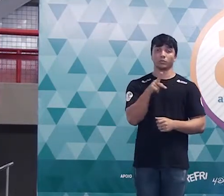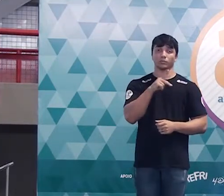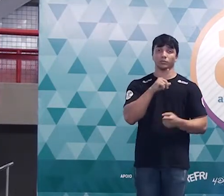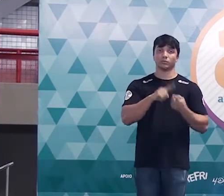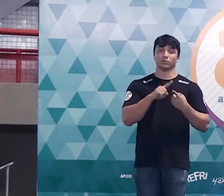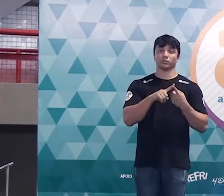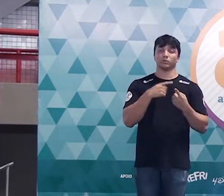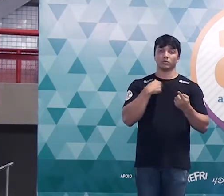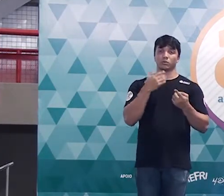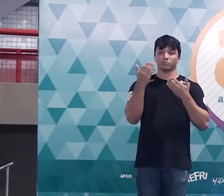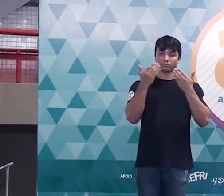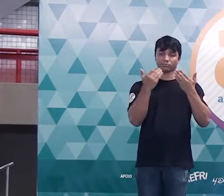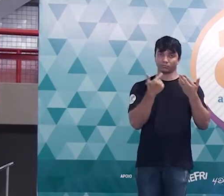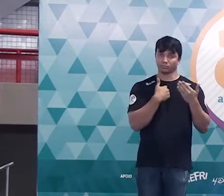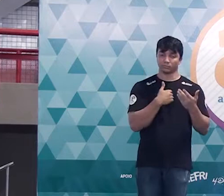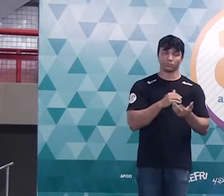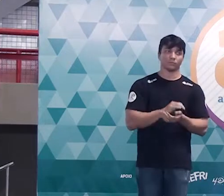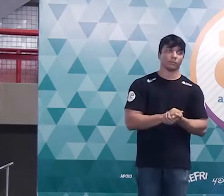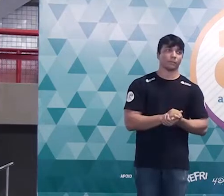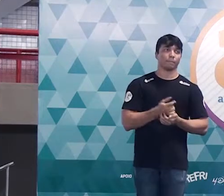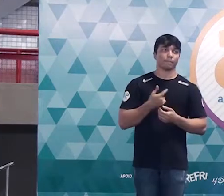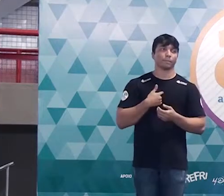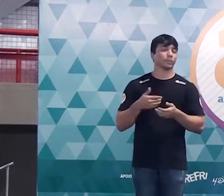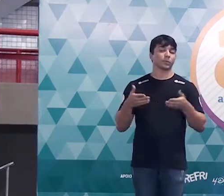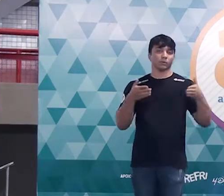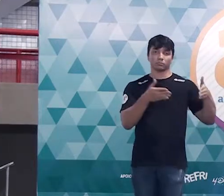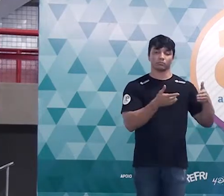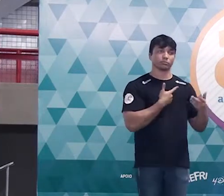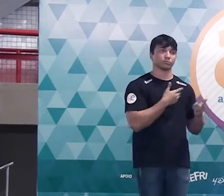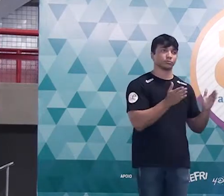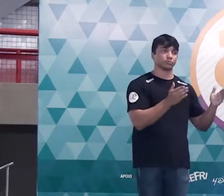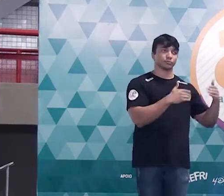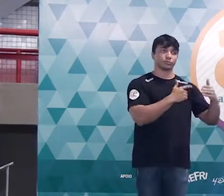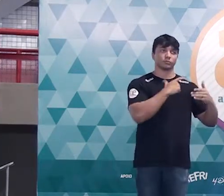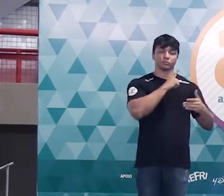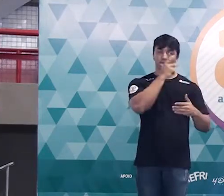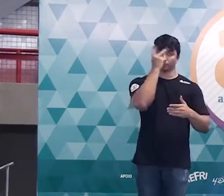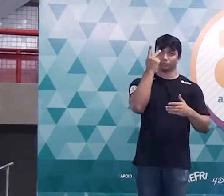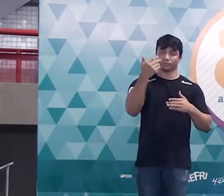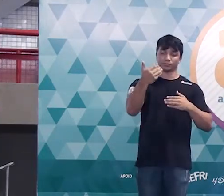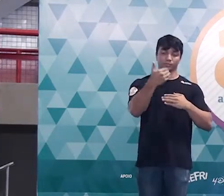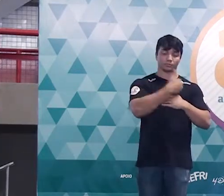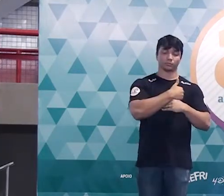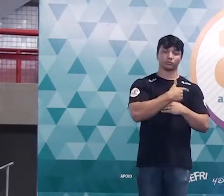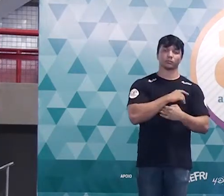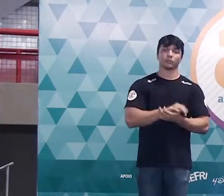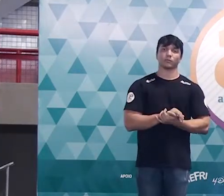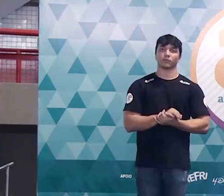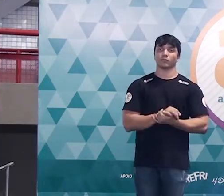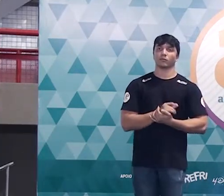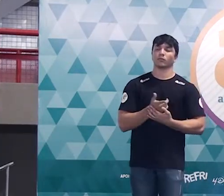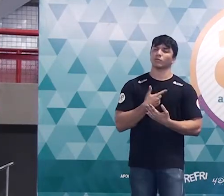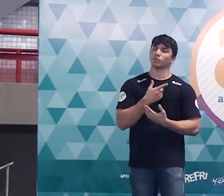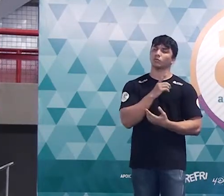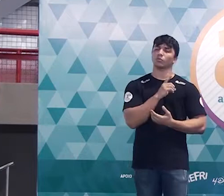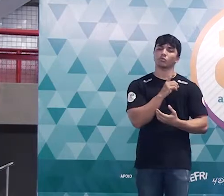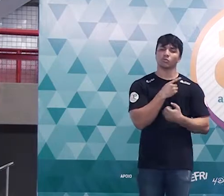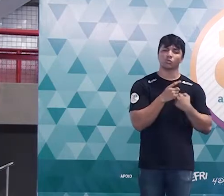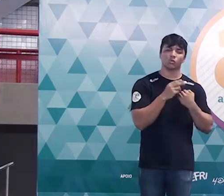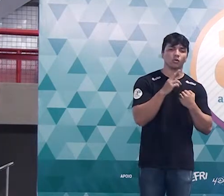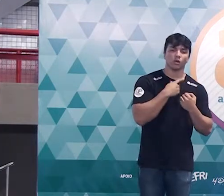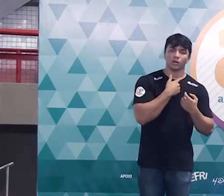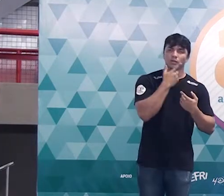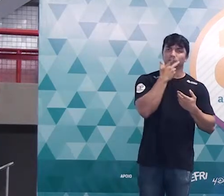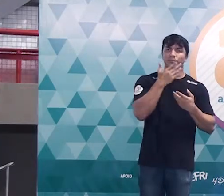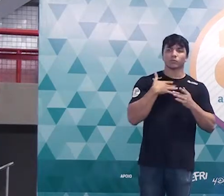também sou psicanalista. E eu estava no meu consultório e atendi uma paciente e ela disse o seguinte, ela disse, doutor,